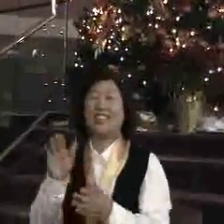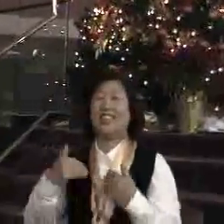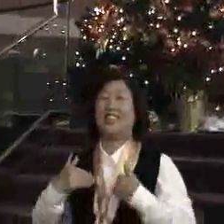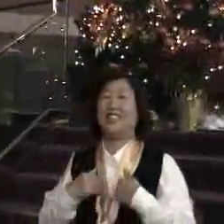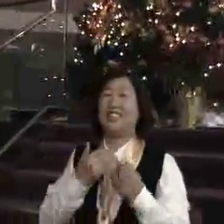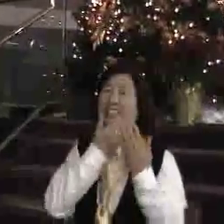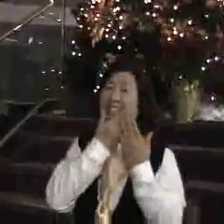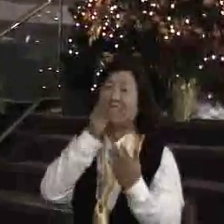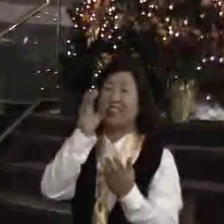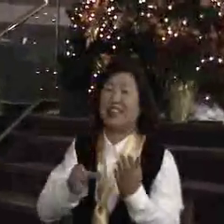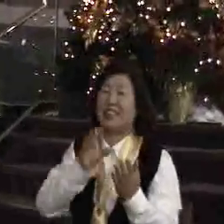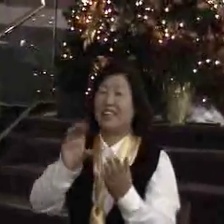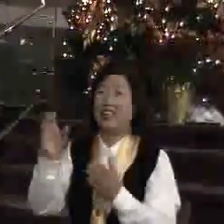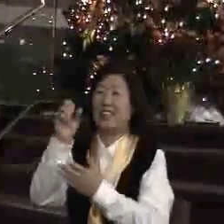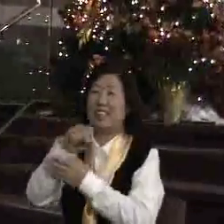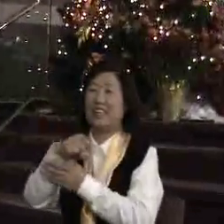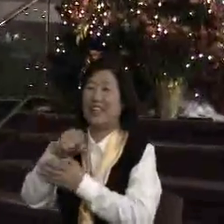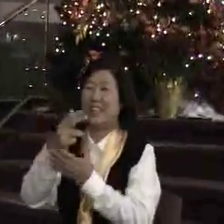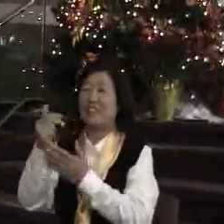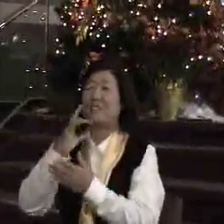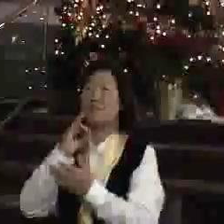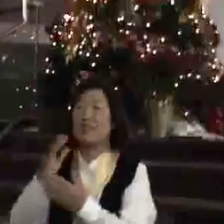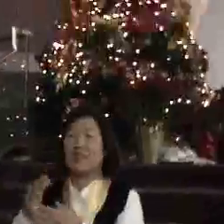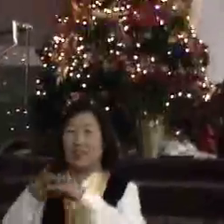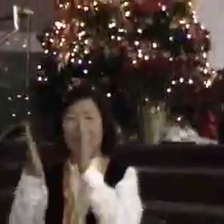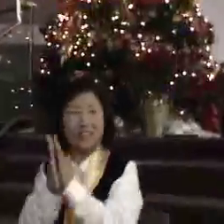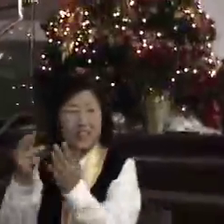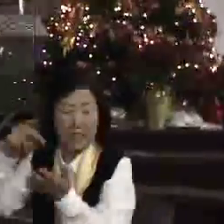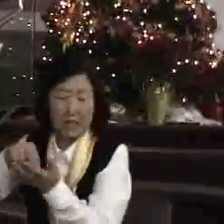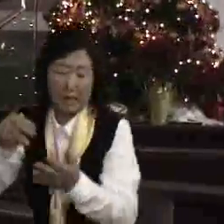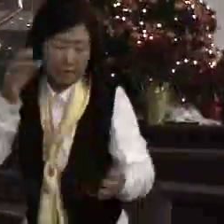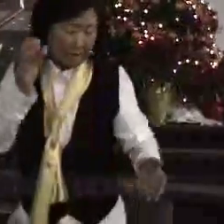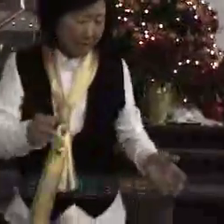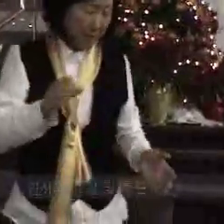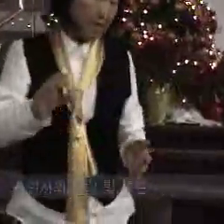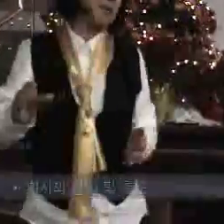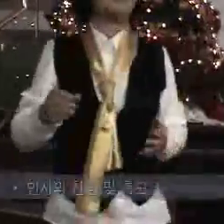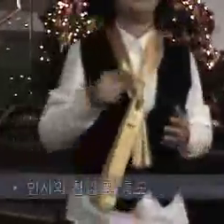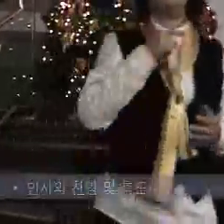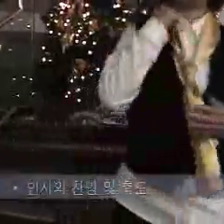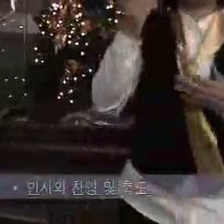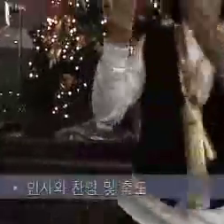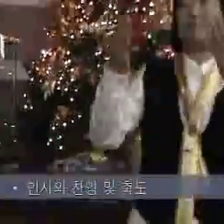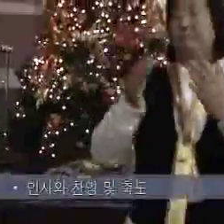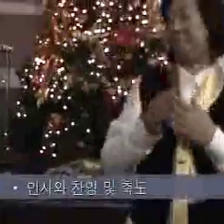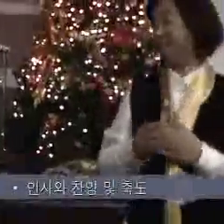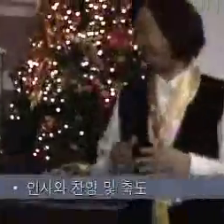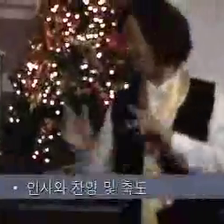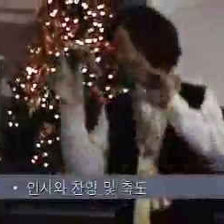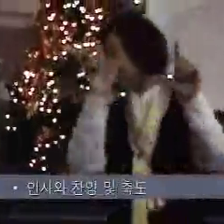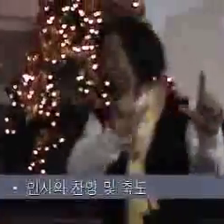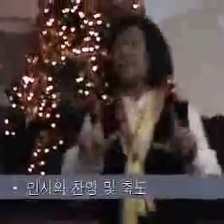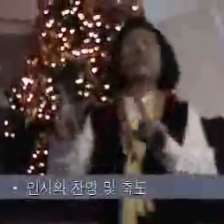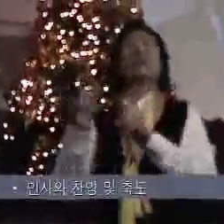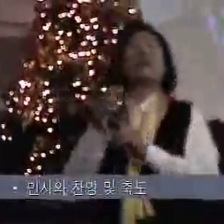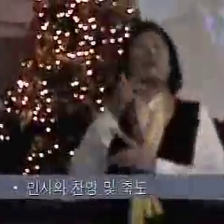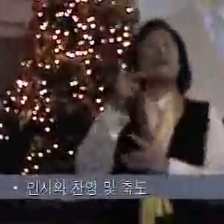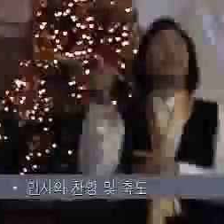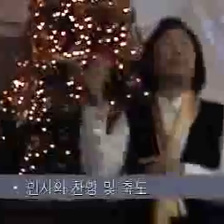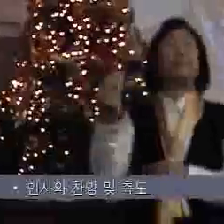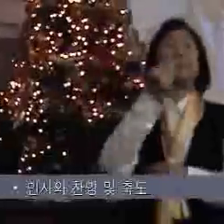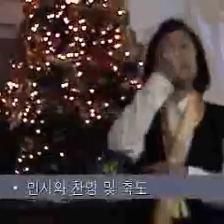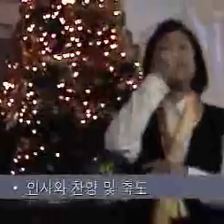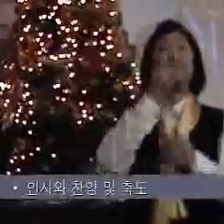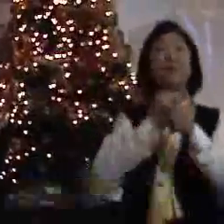우리에게 귀한 십자가를 허락하신 주님 앞 우리 다 같이 일어나 우리 십자가에게 순교자의 삶을 살겠습니다. 주님의 거룩한